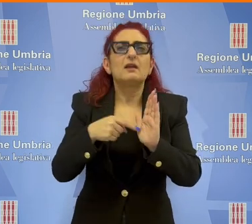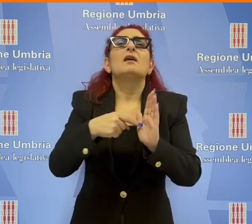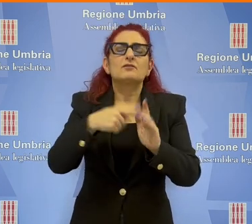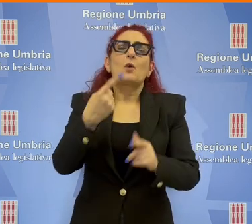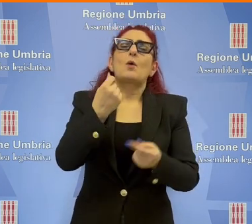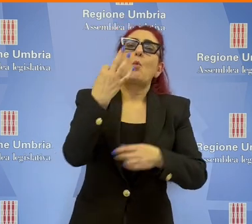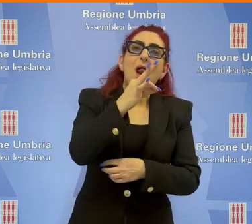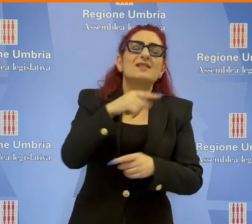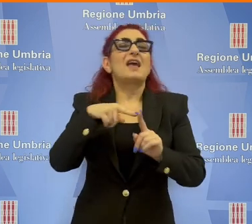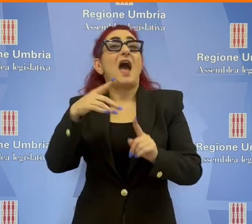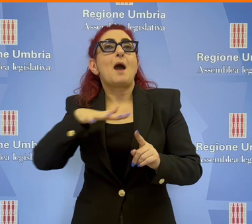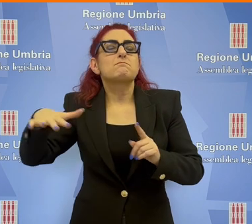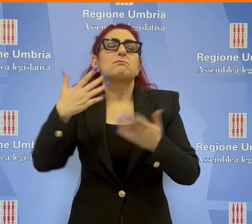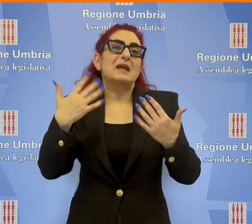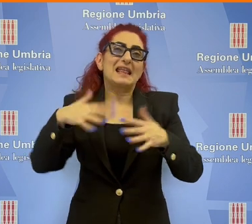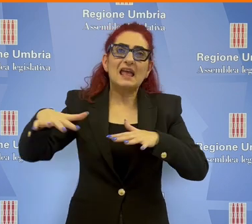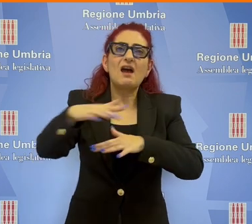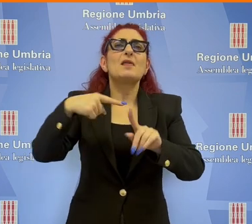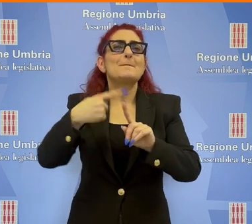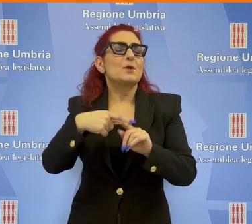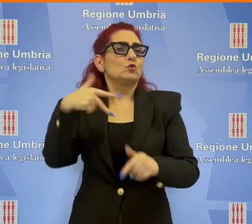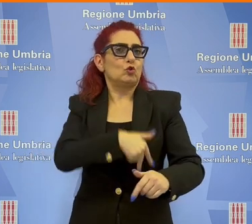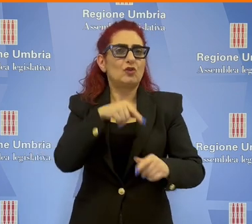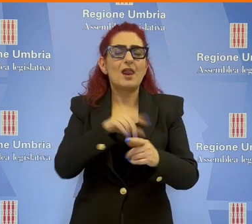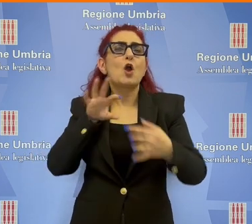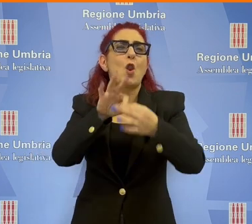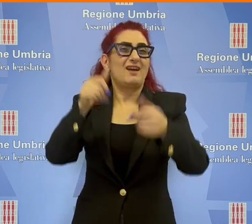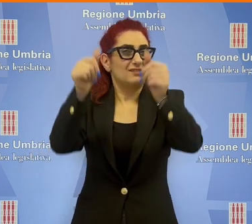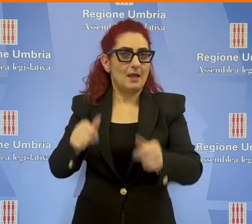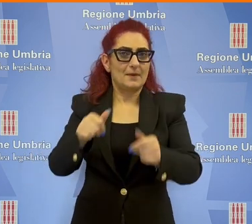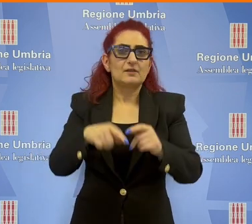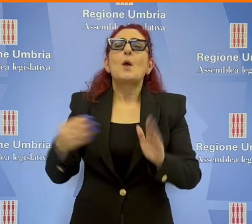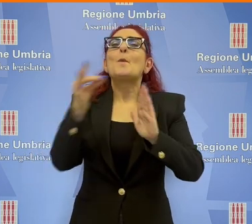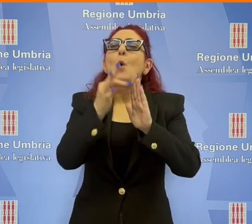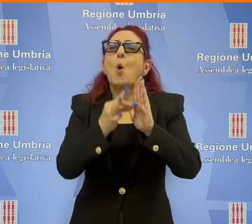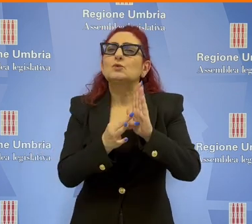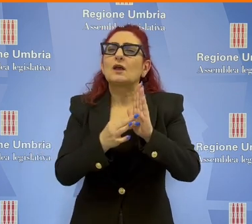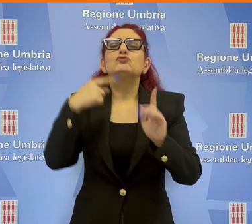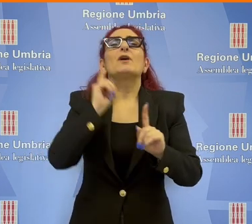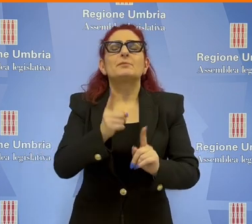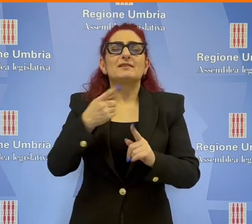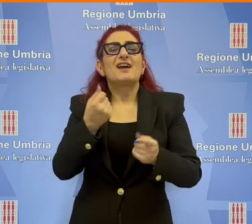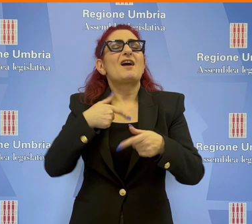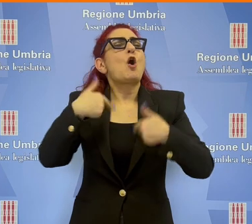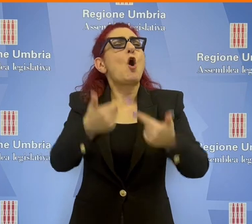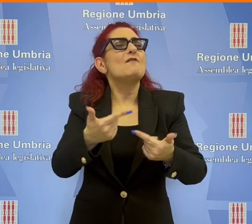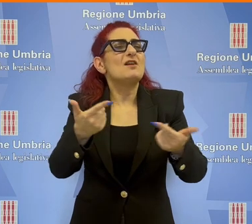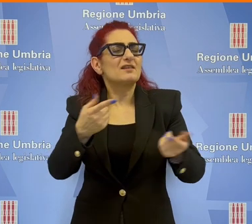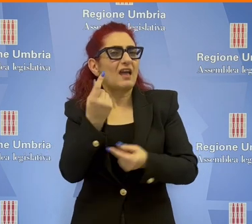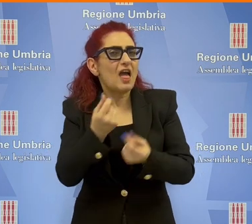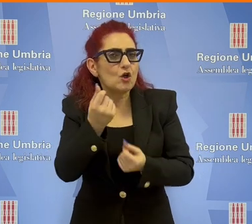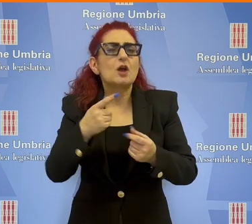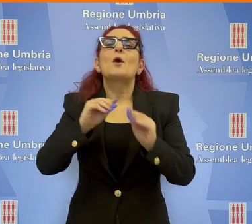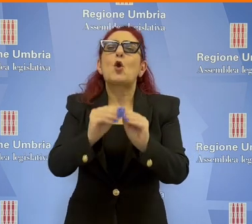qualitativi, ambientali e sociali connessi all'oggetto dell'appalto. Il punteggio attribuito all'offerta economica è calcolato utilizzando